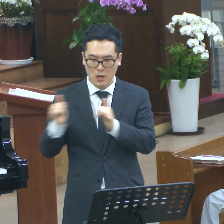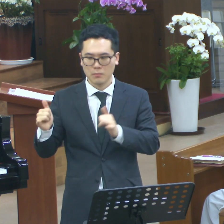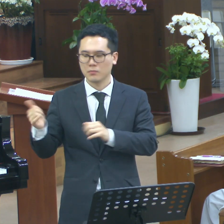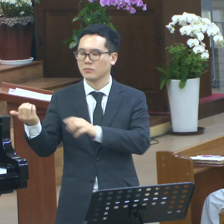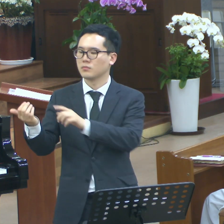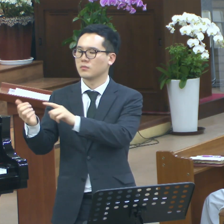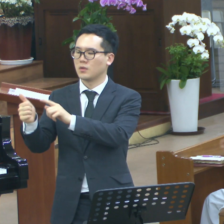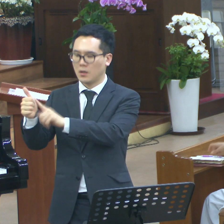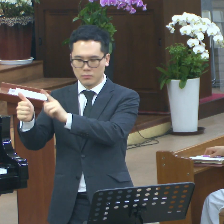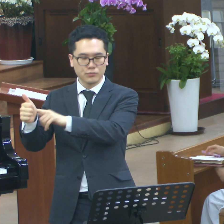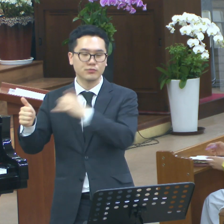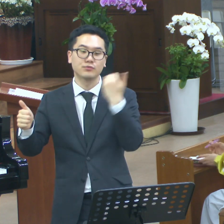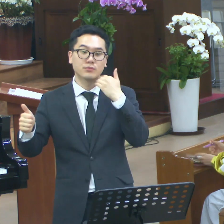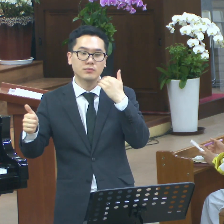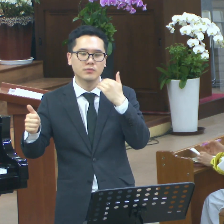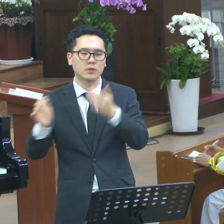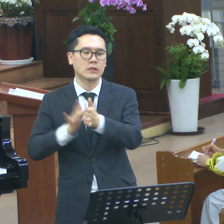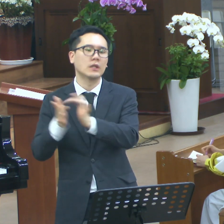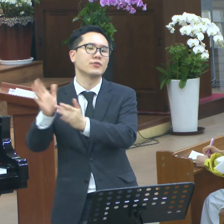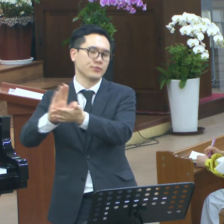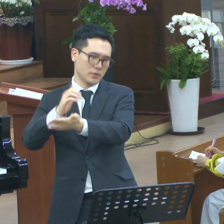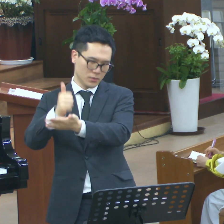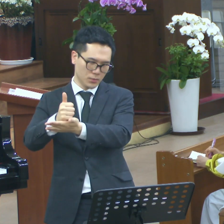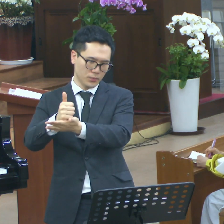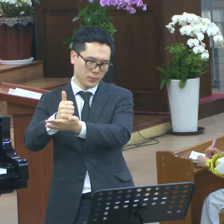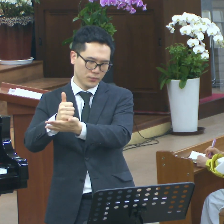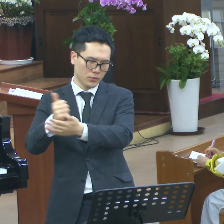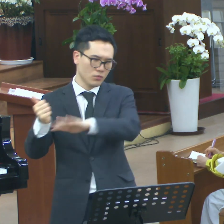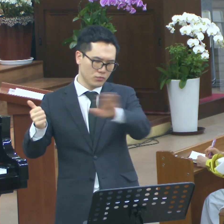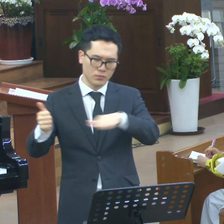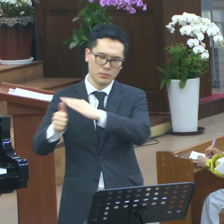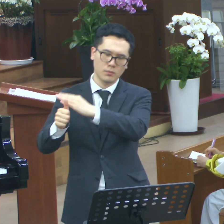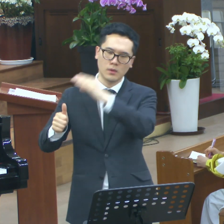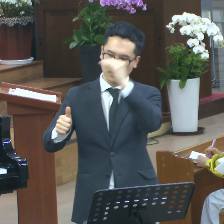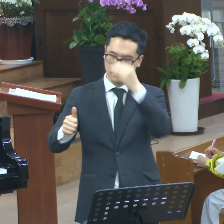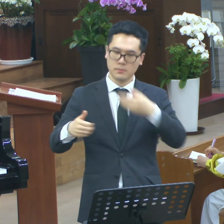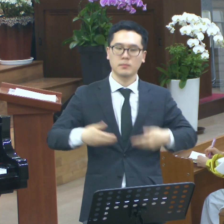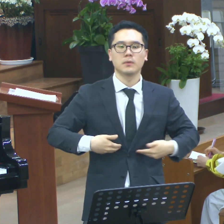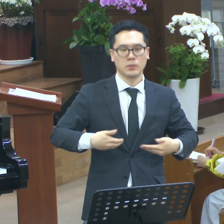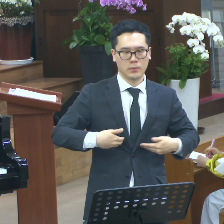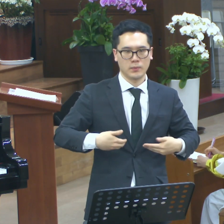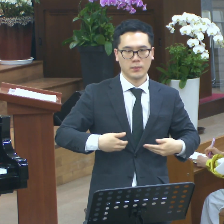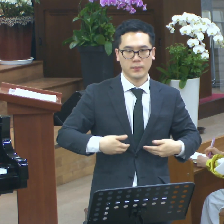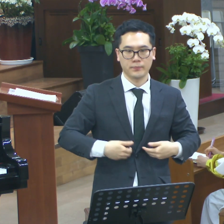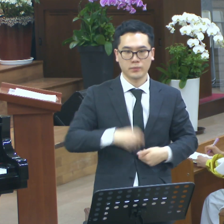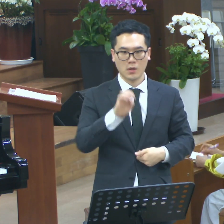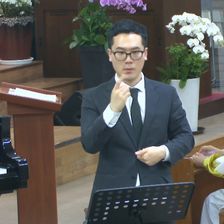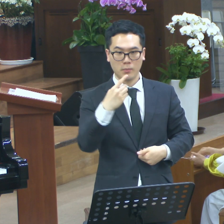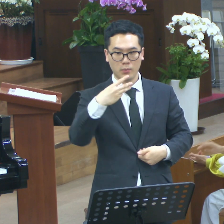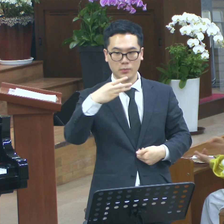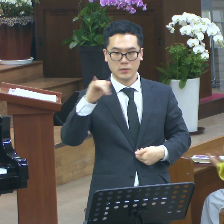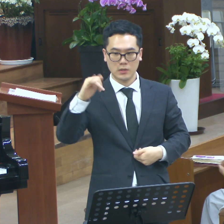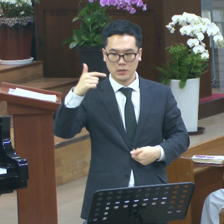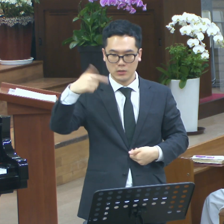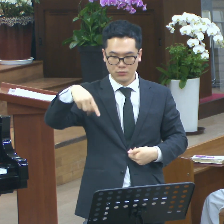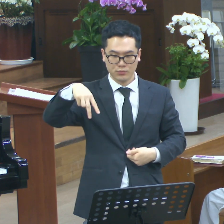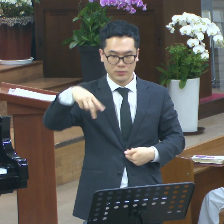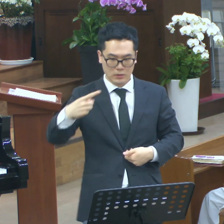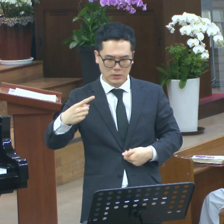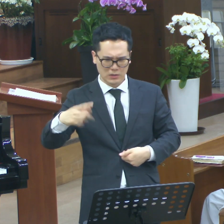그리스도세요. 우리도 그렇게 되어야 된다는 거예요. 포티누스라는 초대교회 성도는 90의